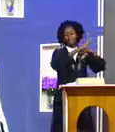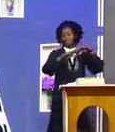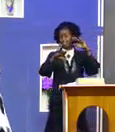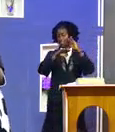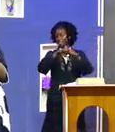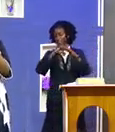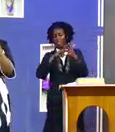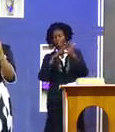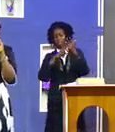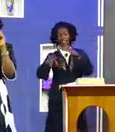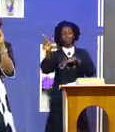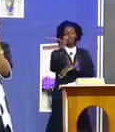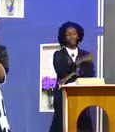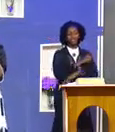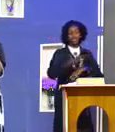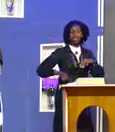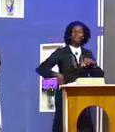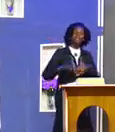ne vivamo